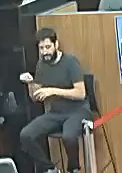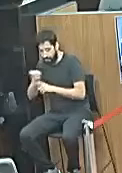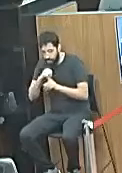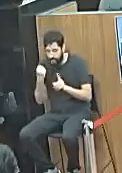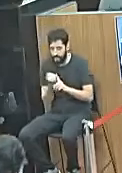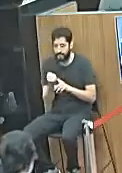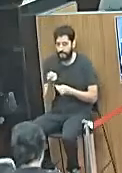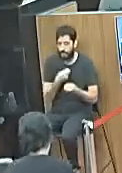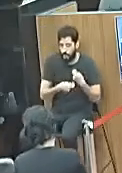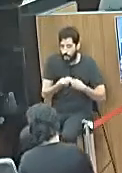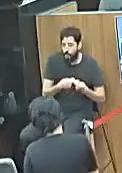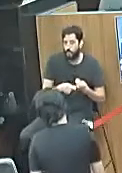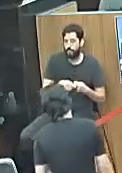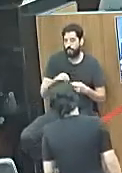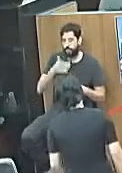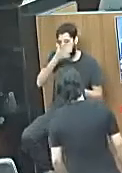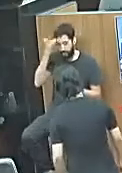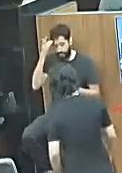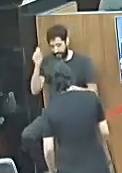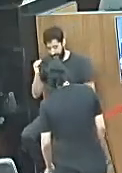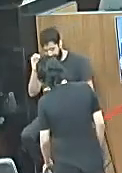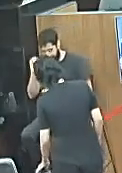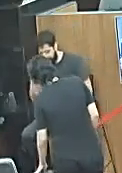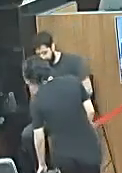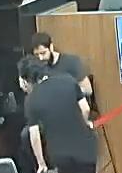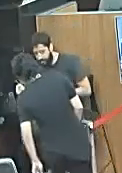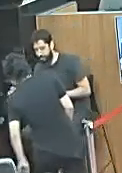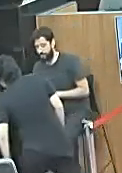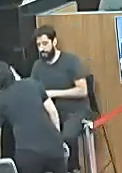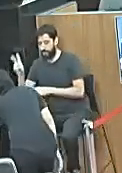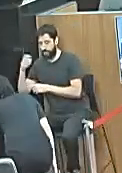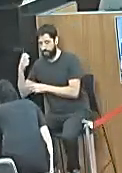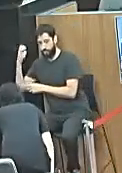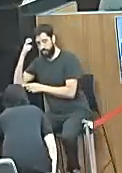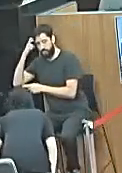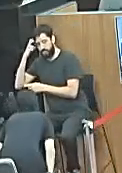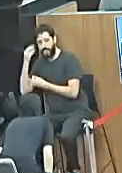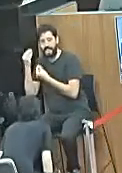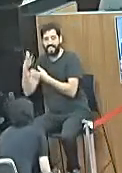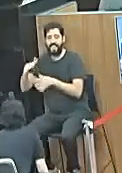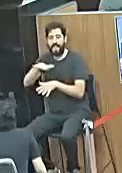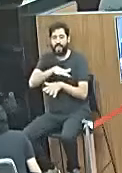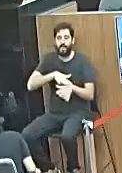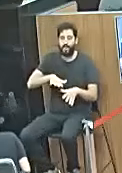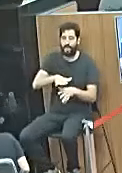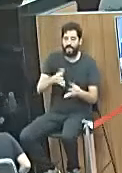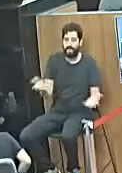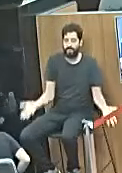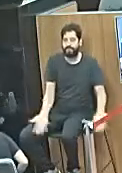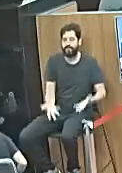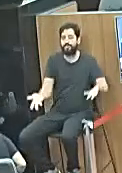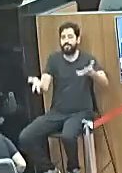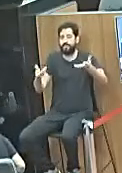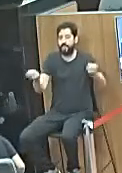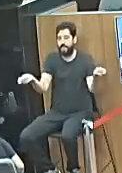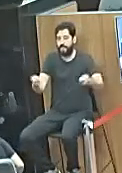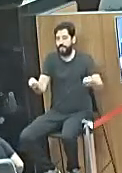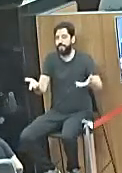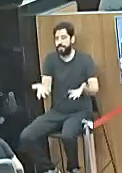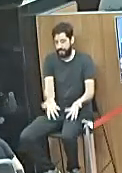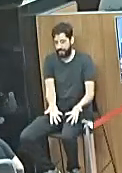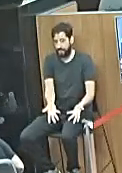de do sujeito quando a gente valoriza a cultura a gente dá a dimensão do lugar onde as pessoas vivem e da condição e da capacidade